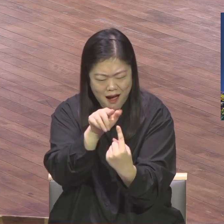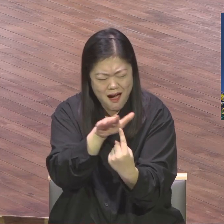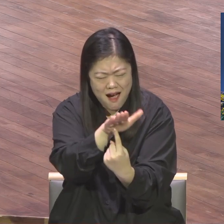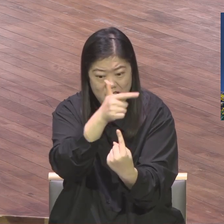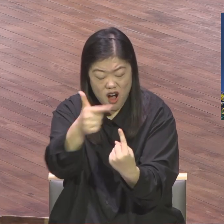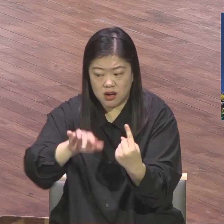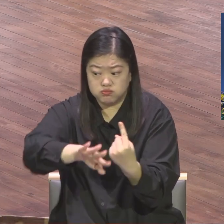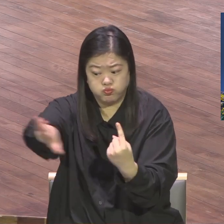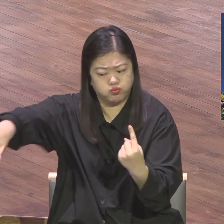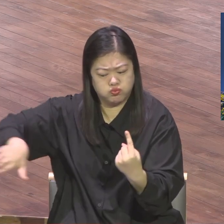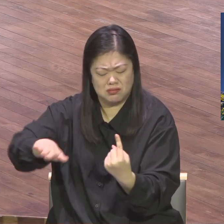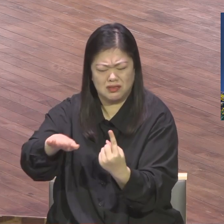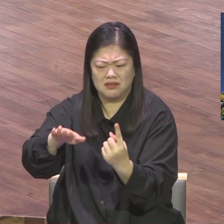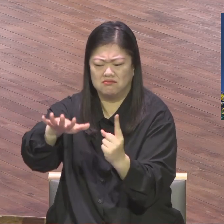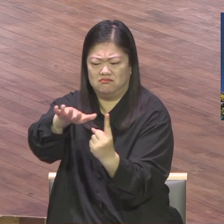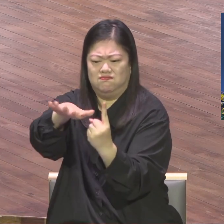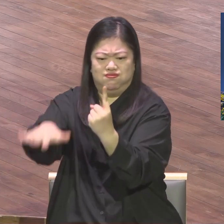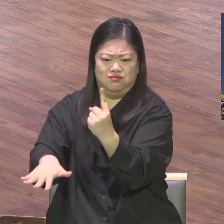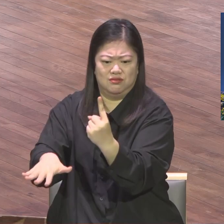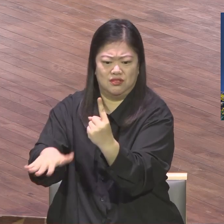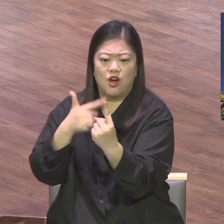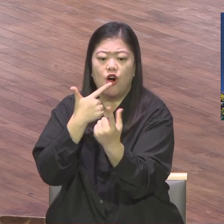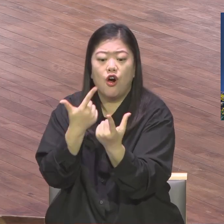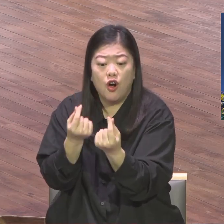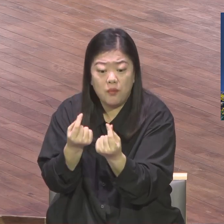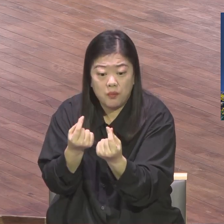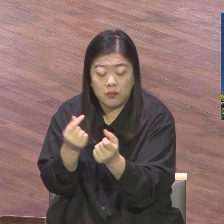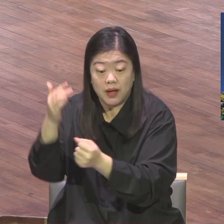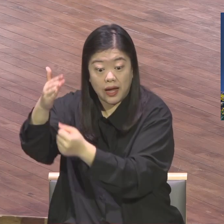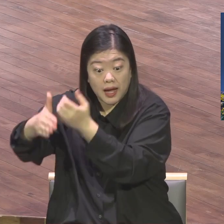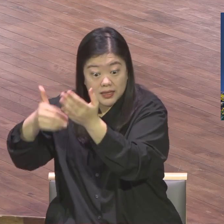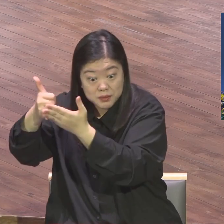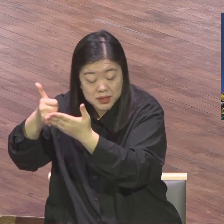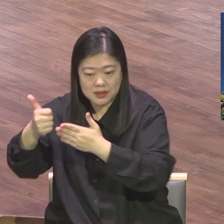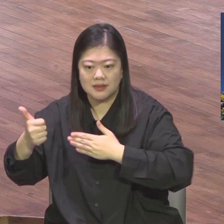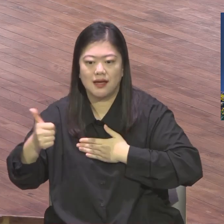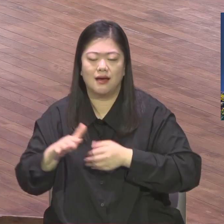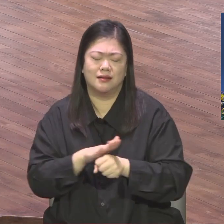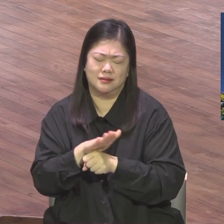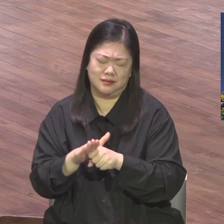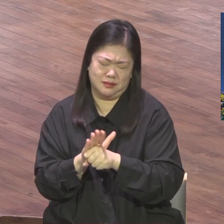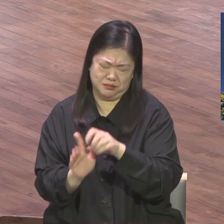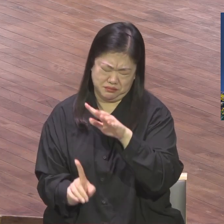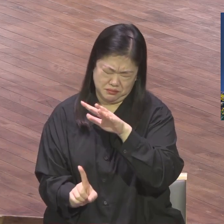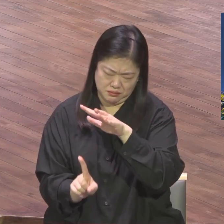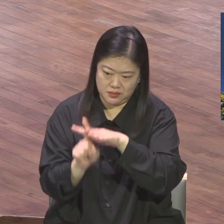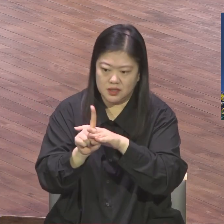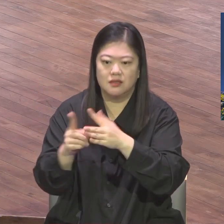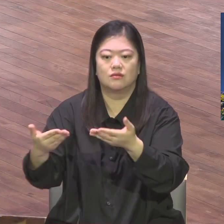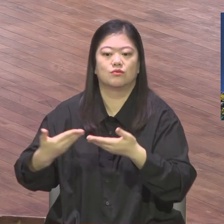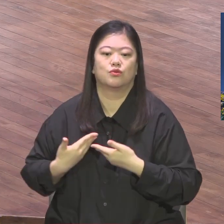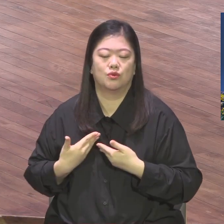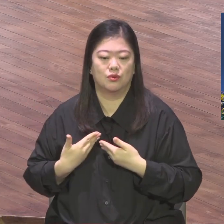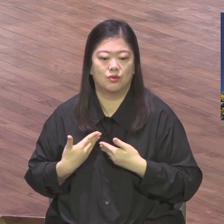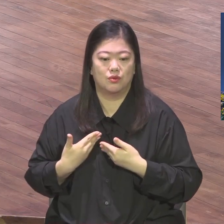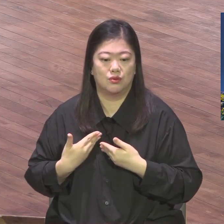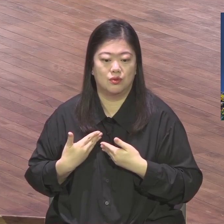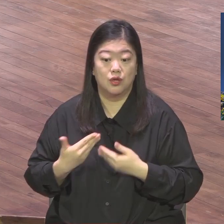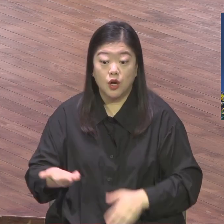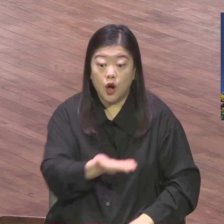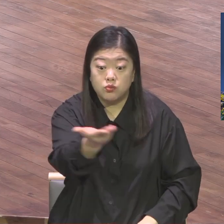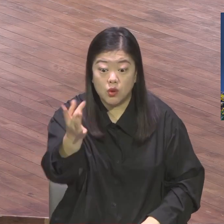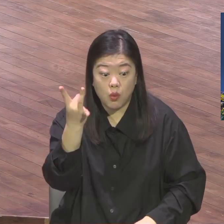그렇게 나를 사랑하신다. 이거 어거스틴 처음이에요. 원래 당자였잖아요. 예수 믿고